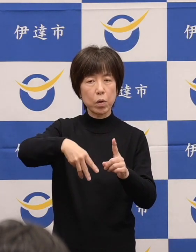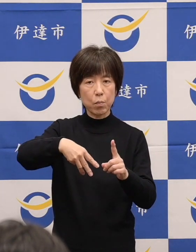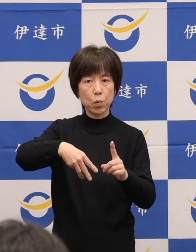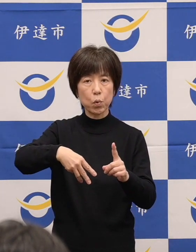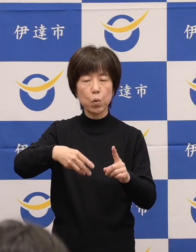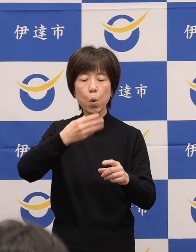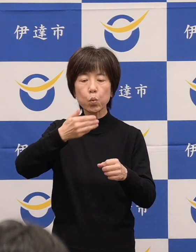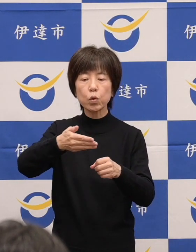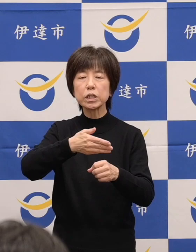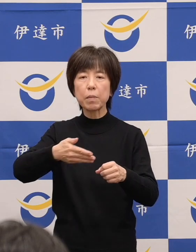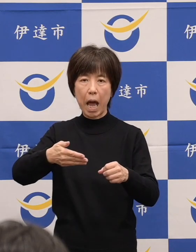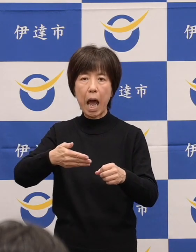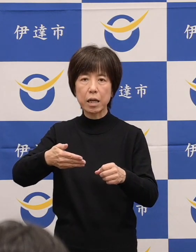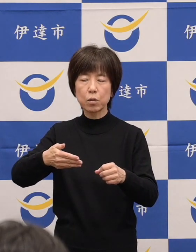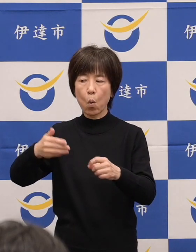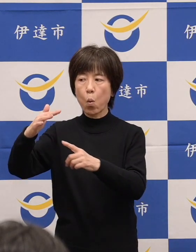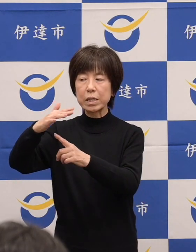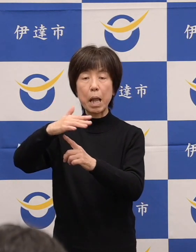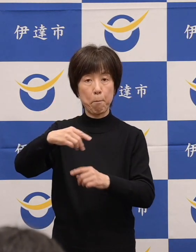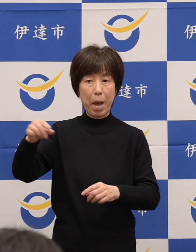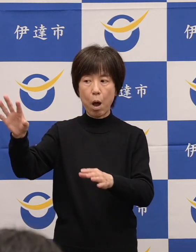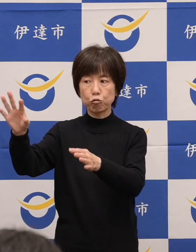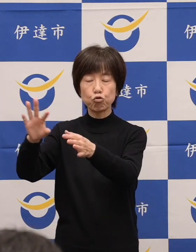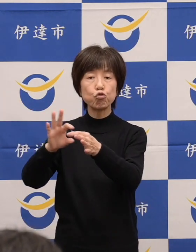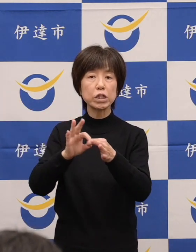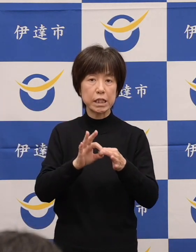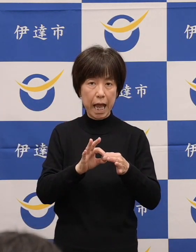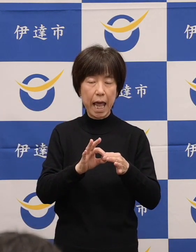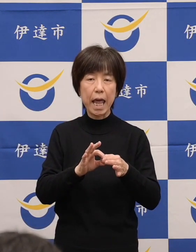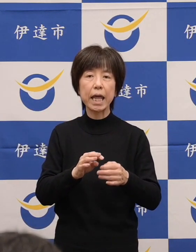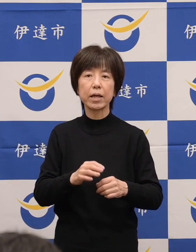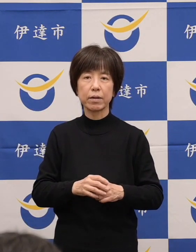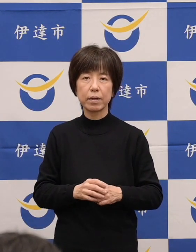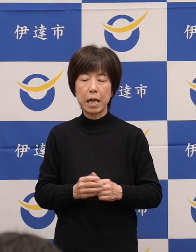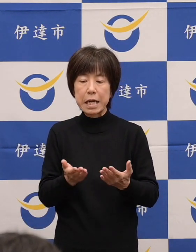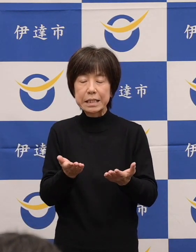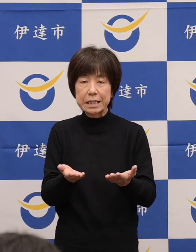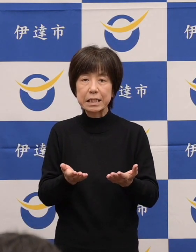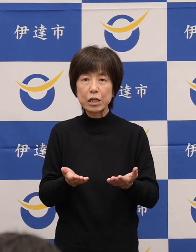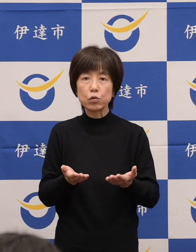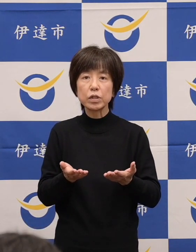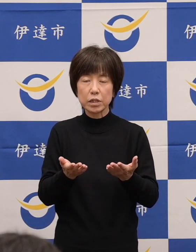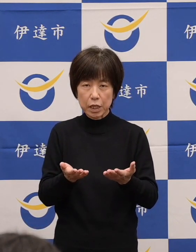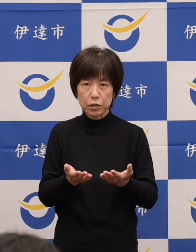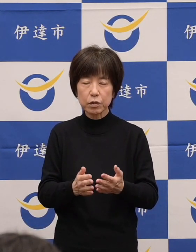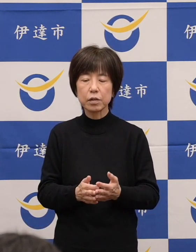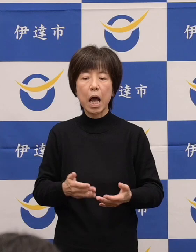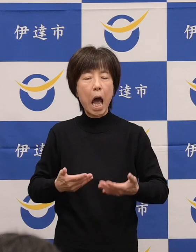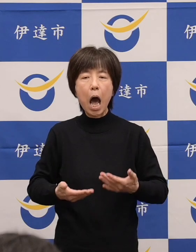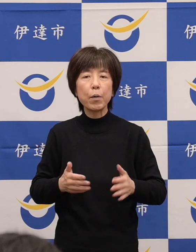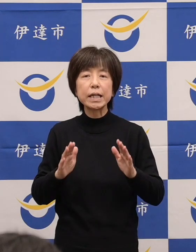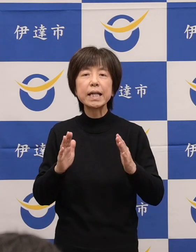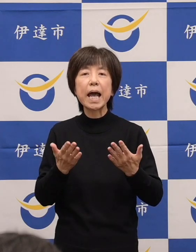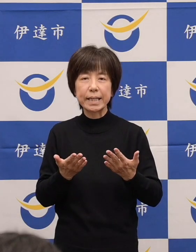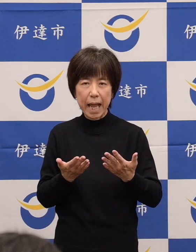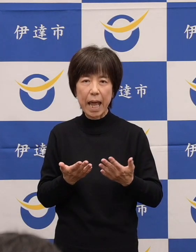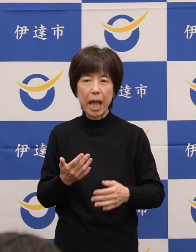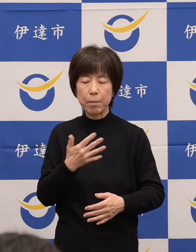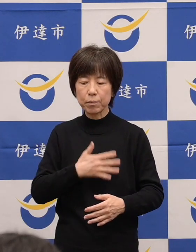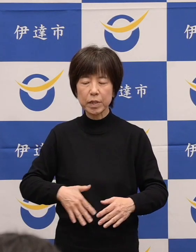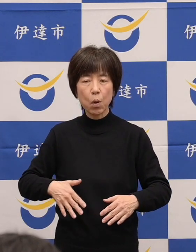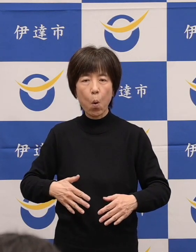て、この自動販売機がですね地震です慌てずに身の安全を確保してくださいとい